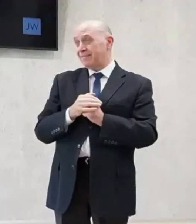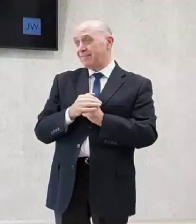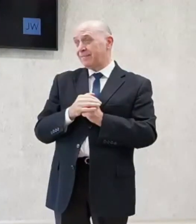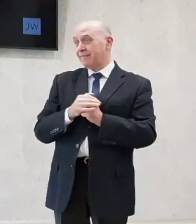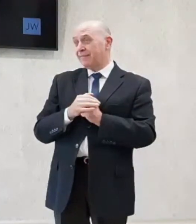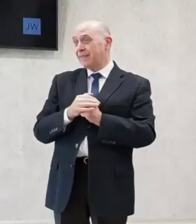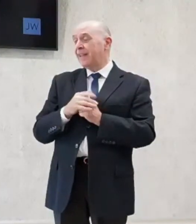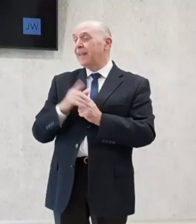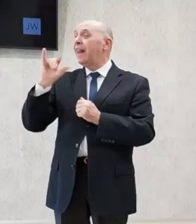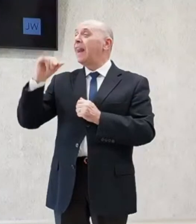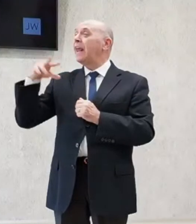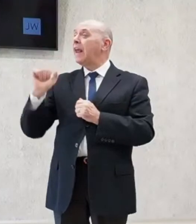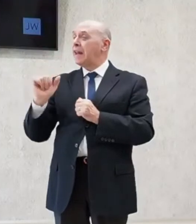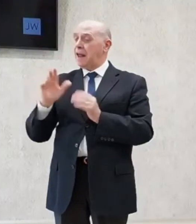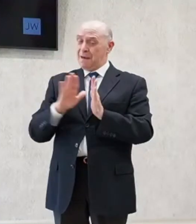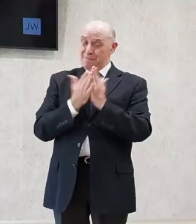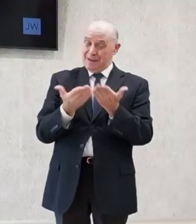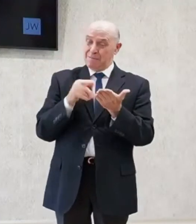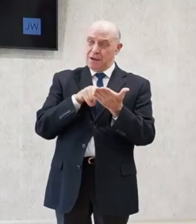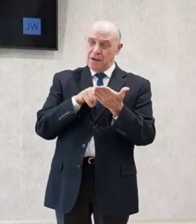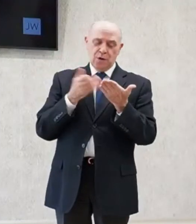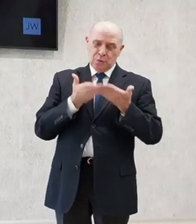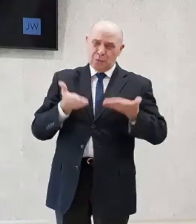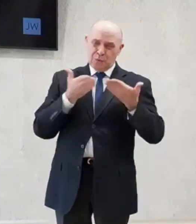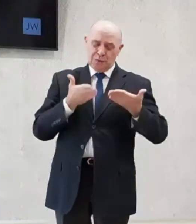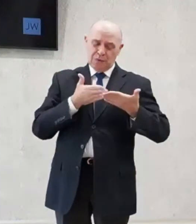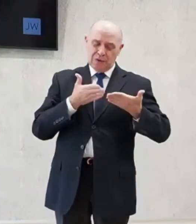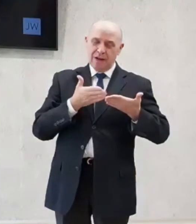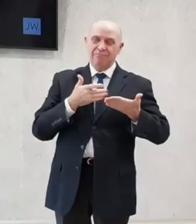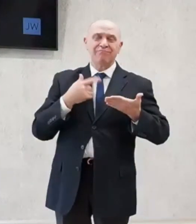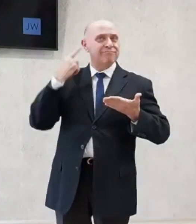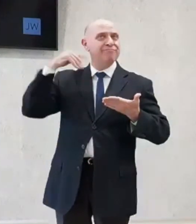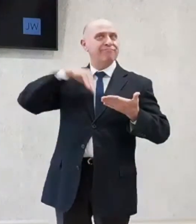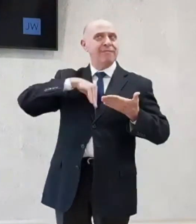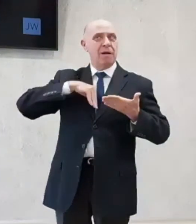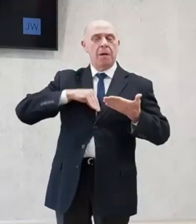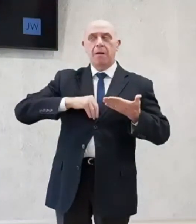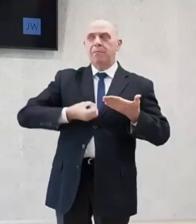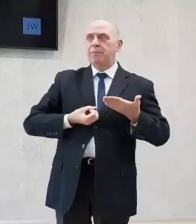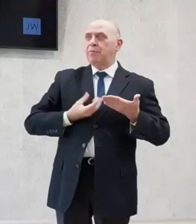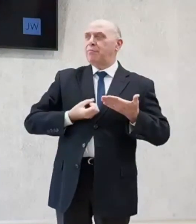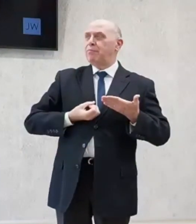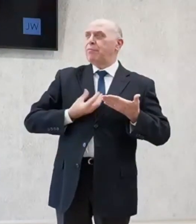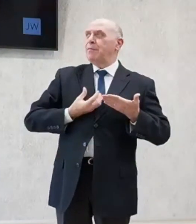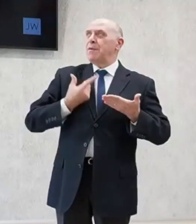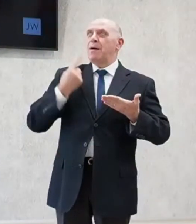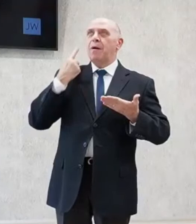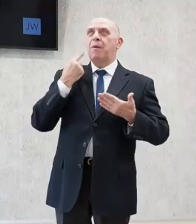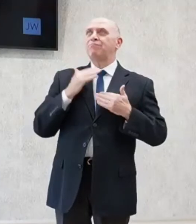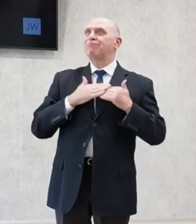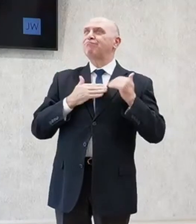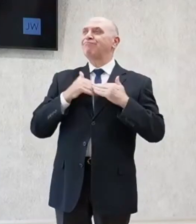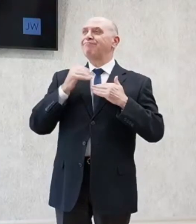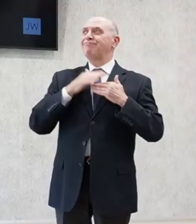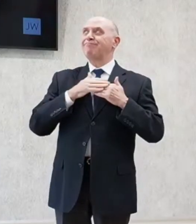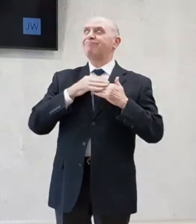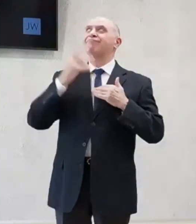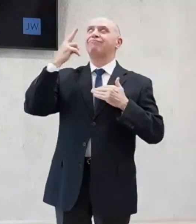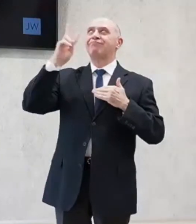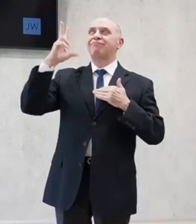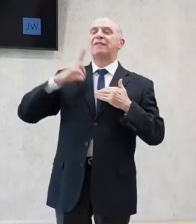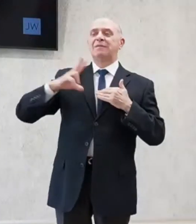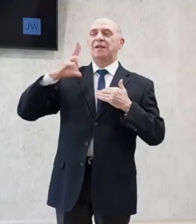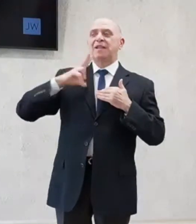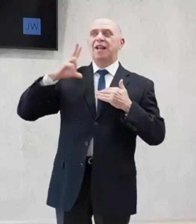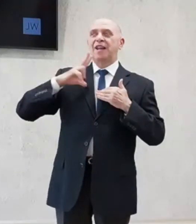l'aveva permesso di acquistare fiducia nella speranza che Dio da tutti noi di una vita felice nel prossimo